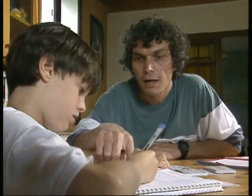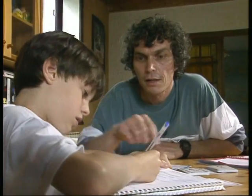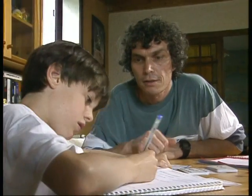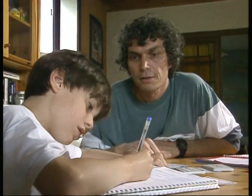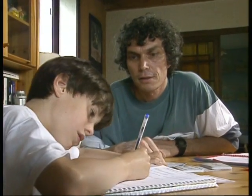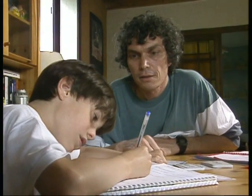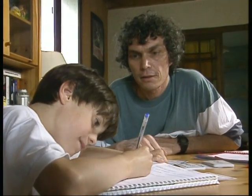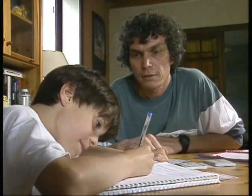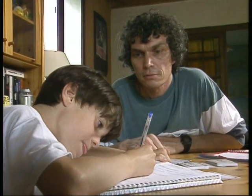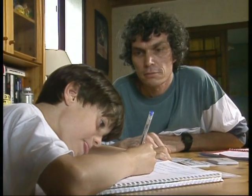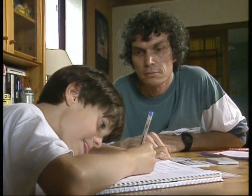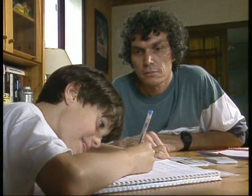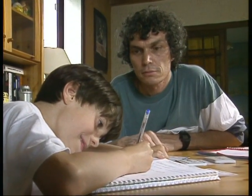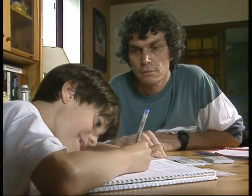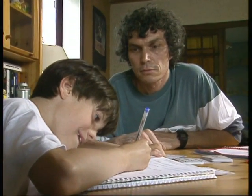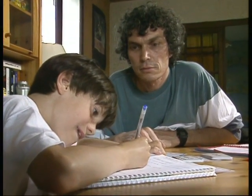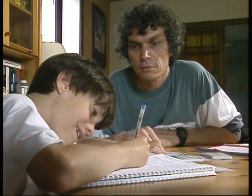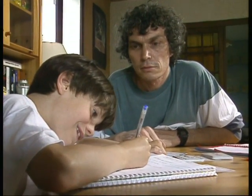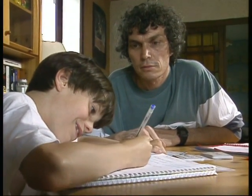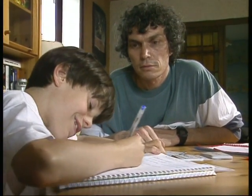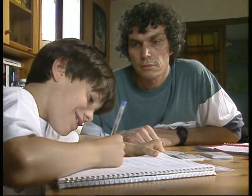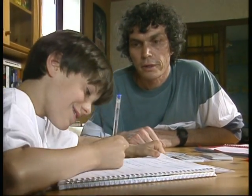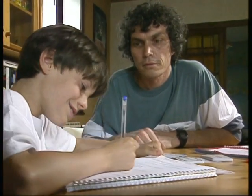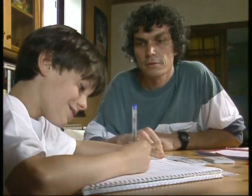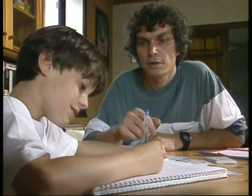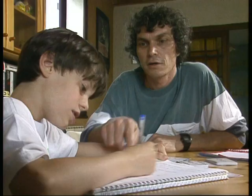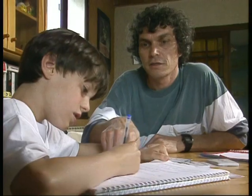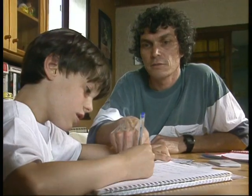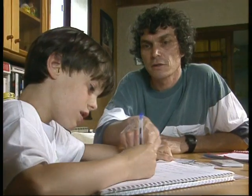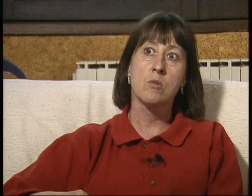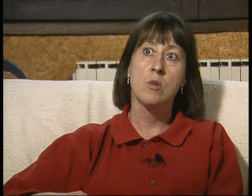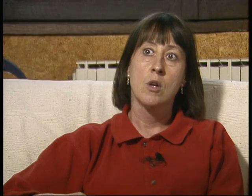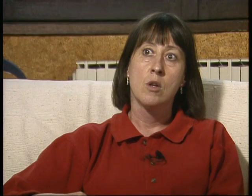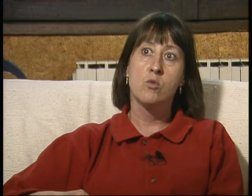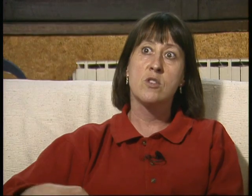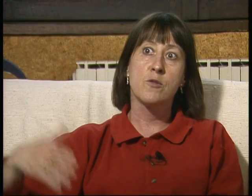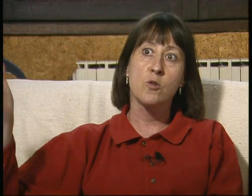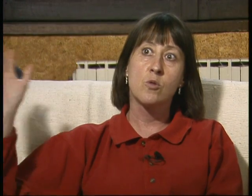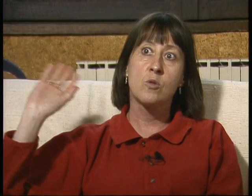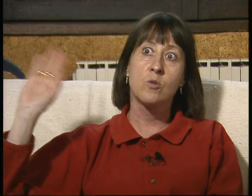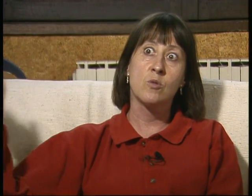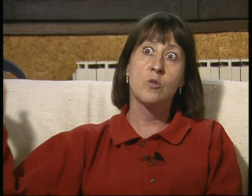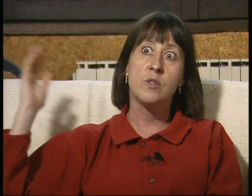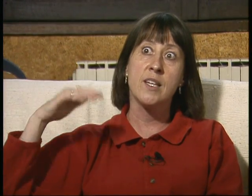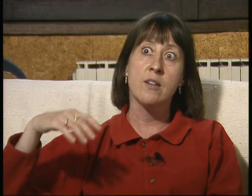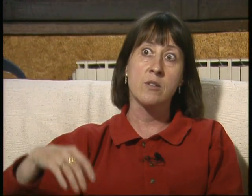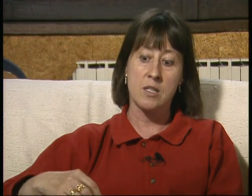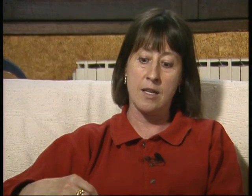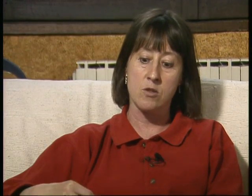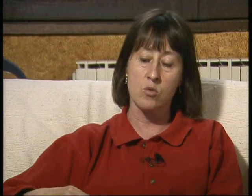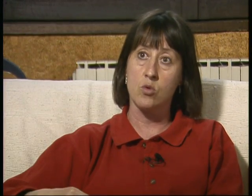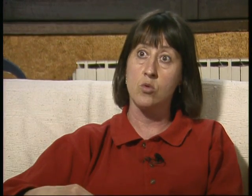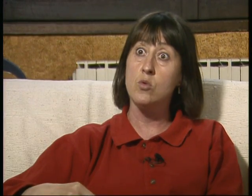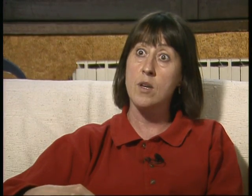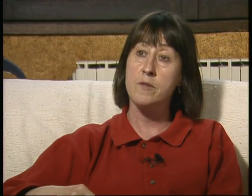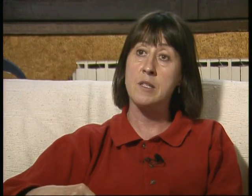Là. Oui. Nous, on a eu de la chance hein, parmi tous les enfants qu'on connaît en